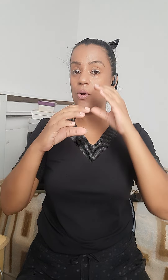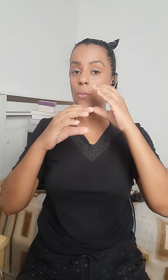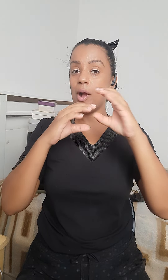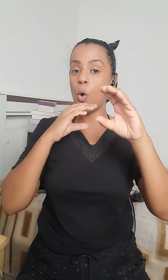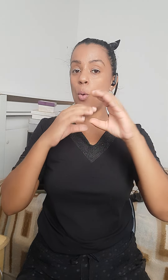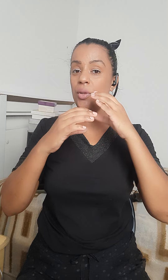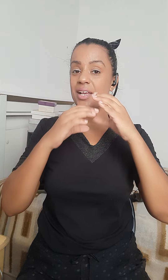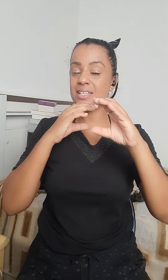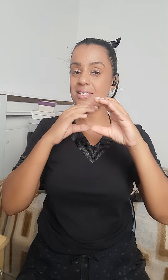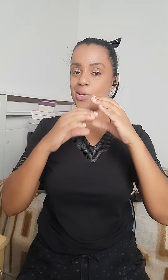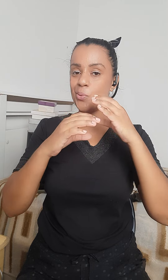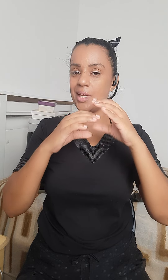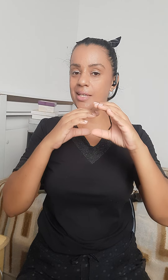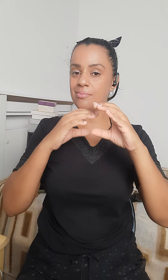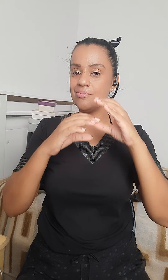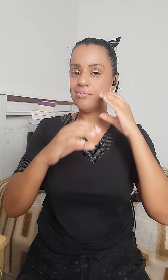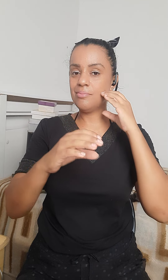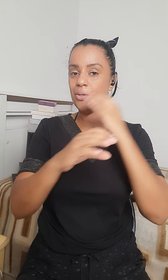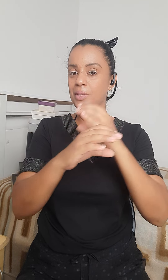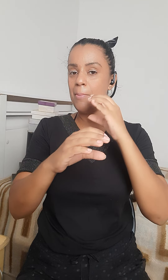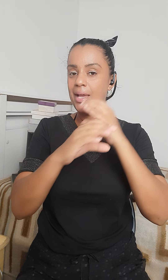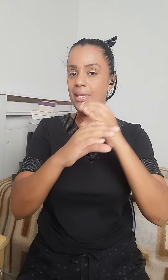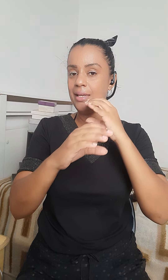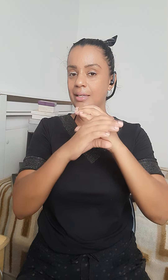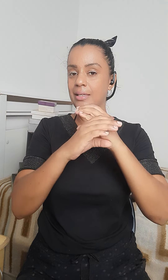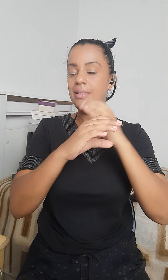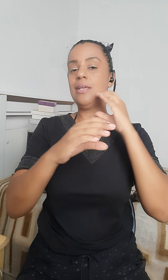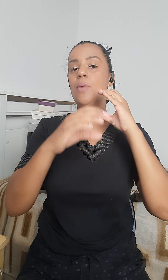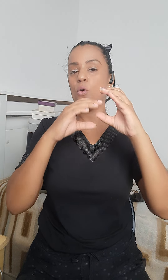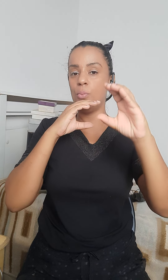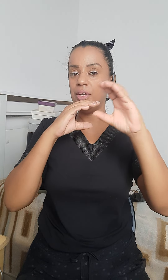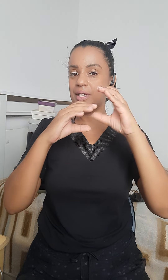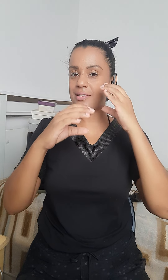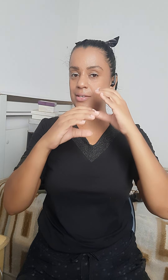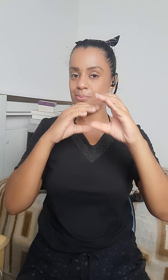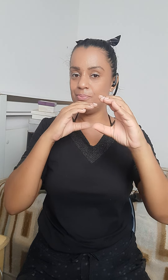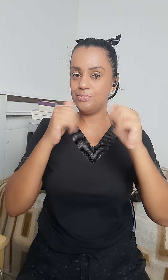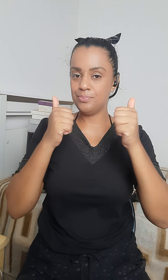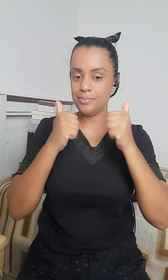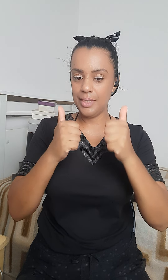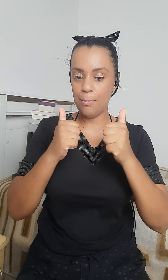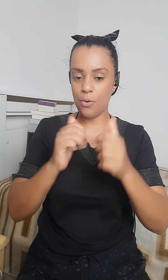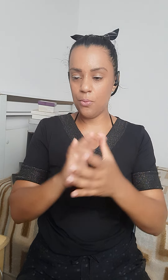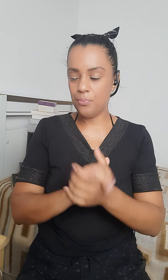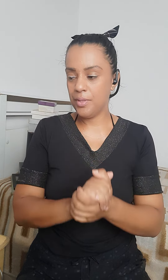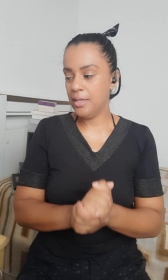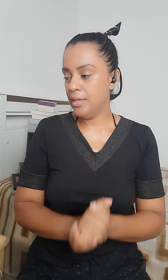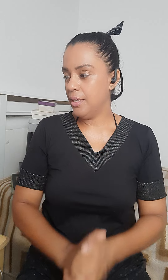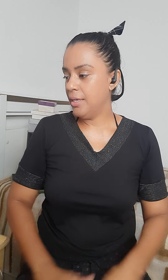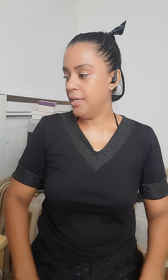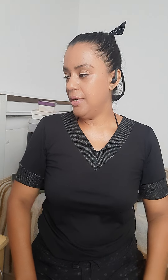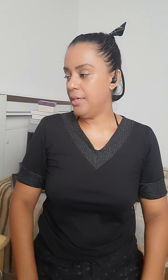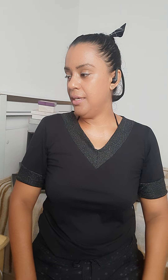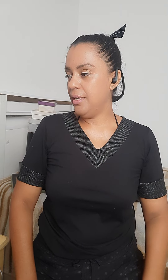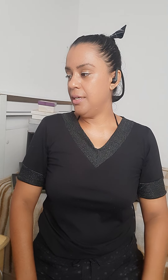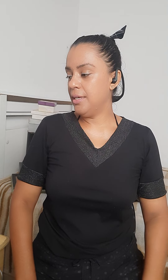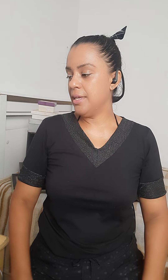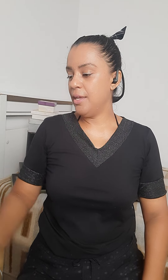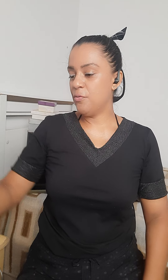uma comunicação, né? Não ter barreira, ter uma comunicação, tá bom? E que nem eu falo